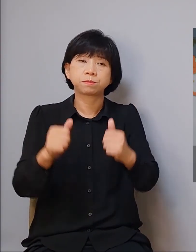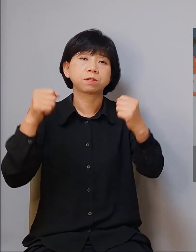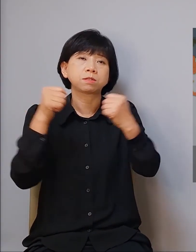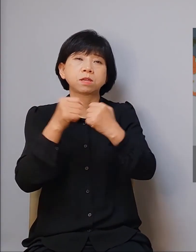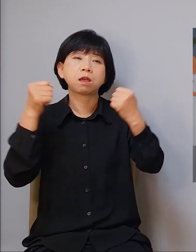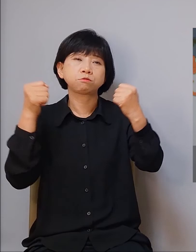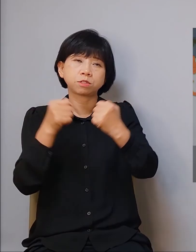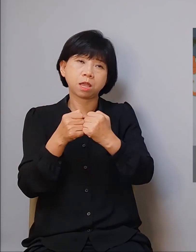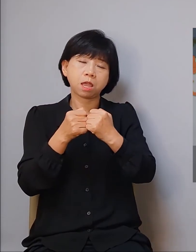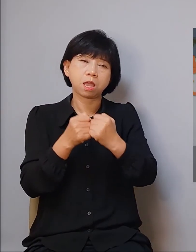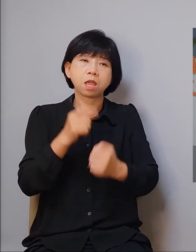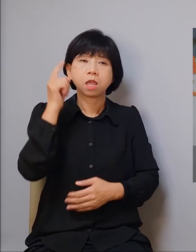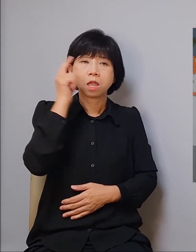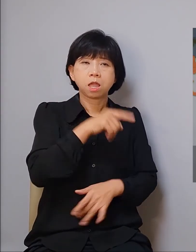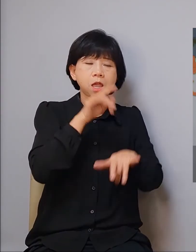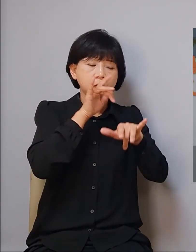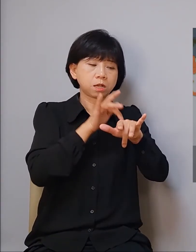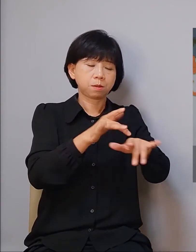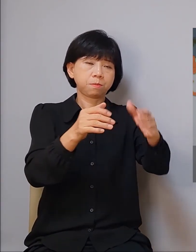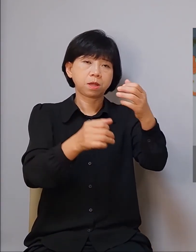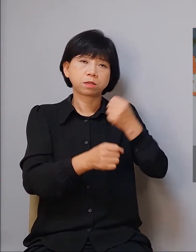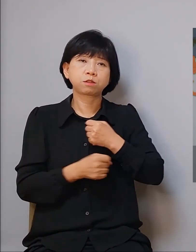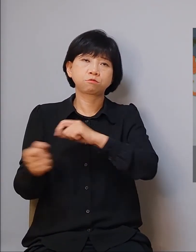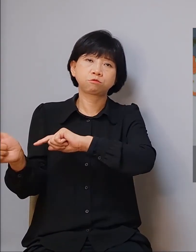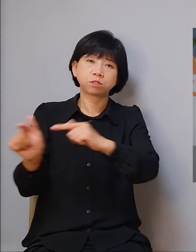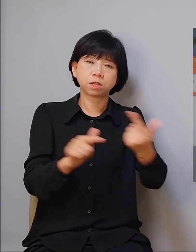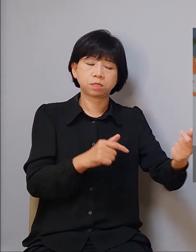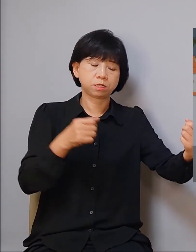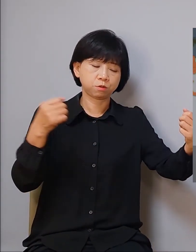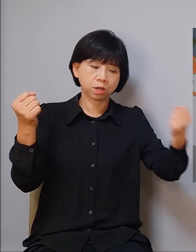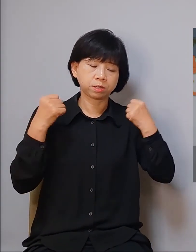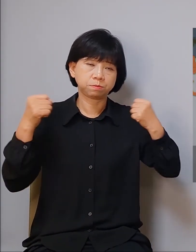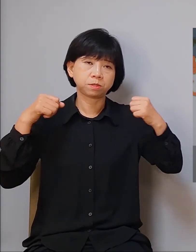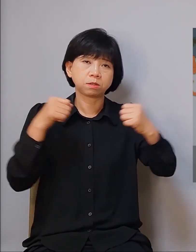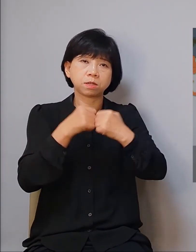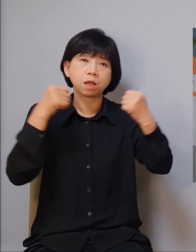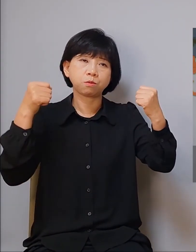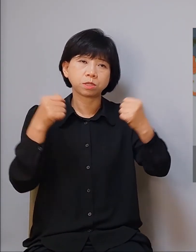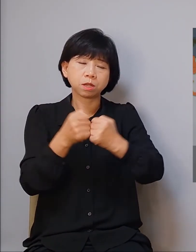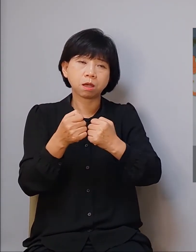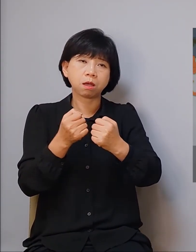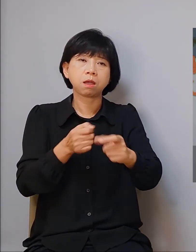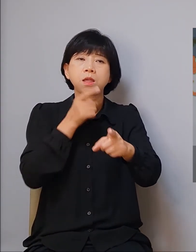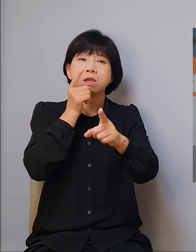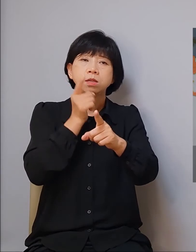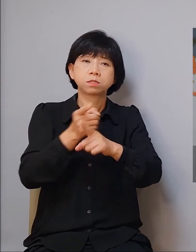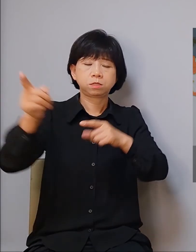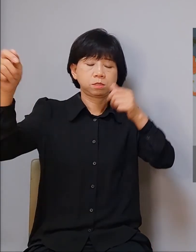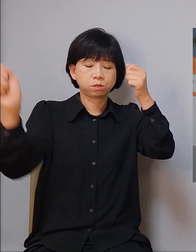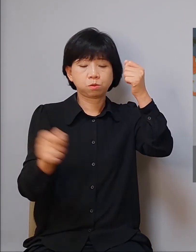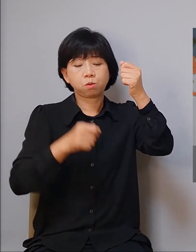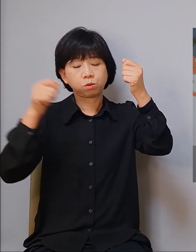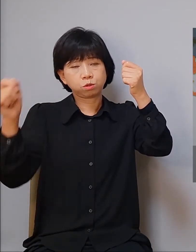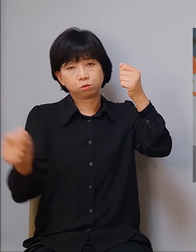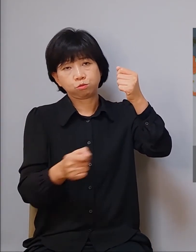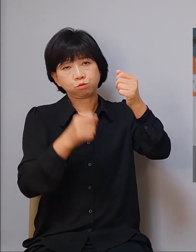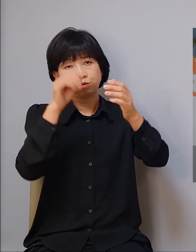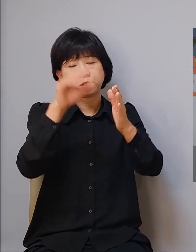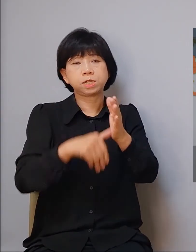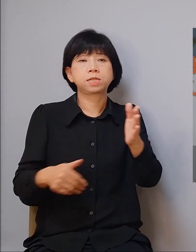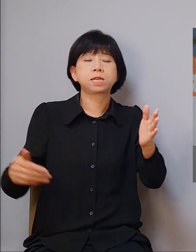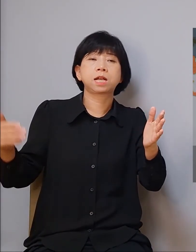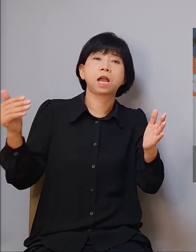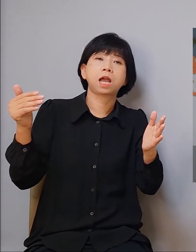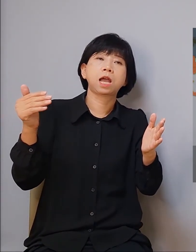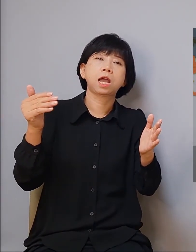마음으로 힘써 싸우세 악한 마귀 군사들과 힘써 싸워서 승전고를